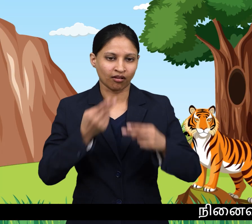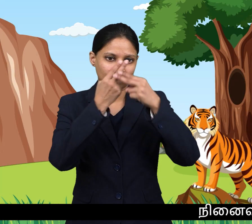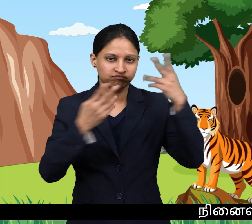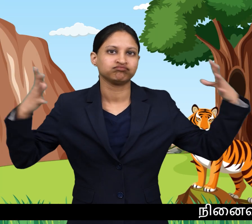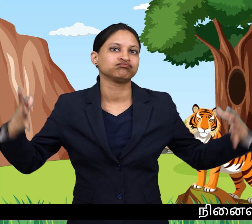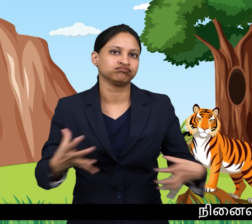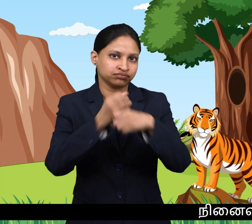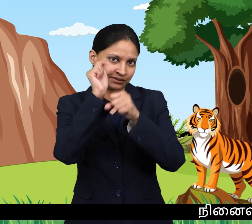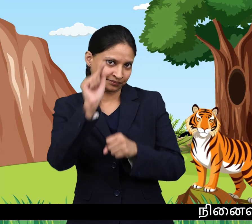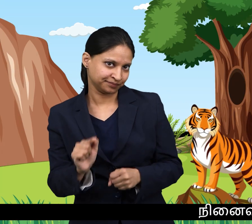நினைவில் வைத்துக் கொள்ளுங்கள்.